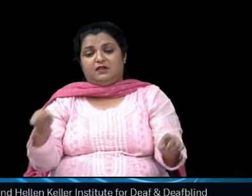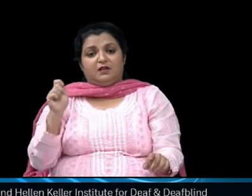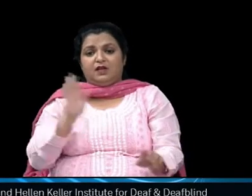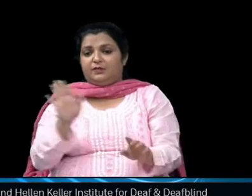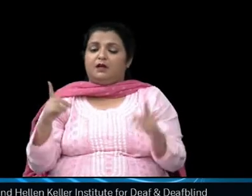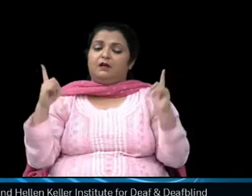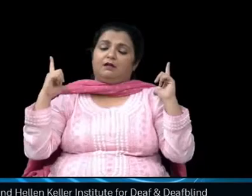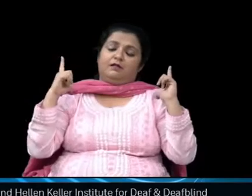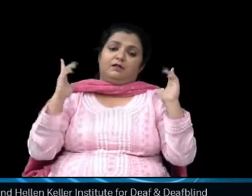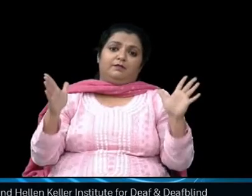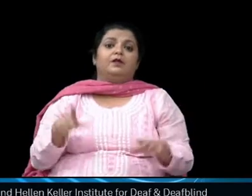झाल झाल